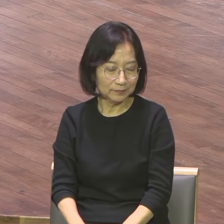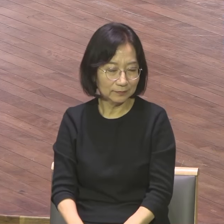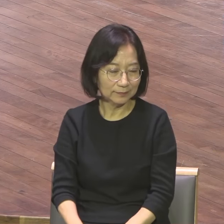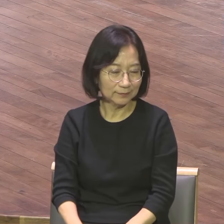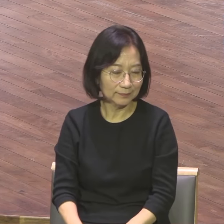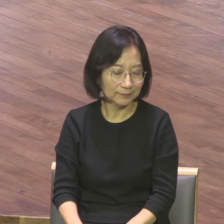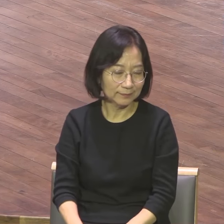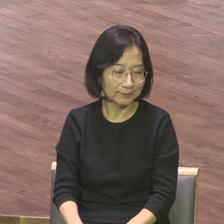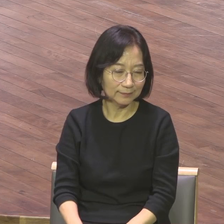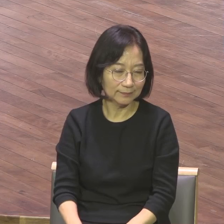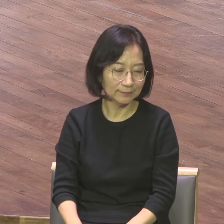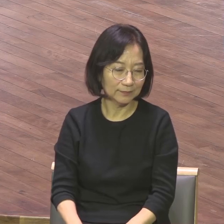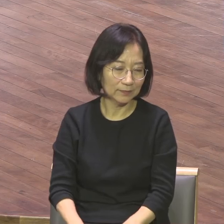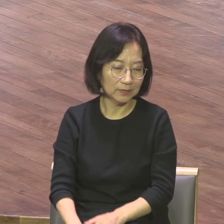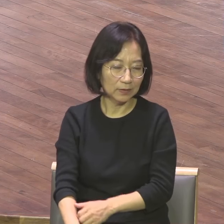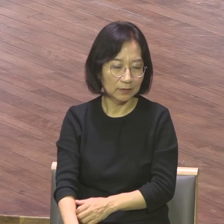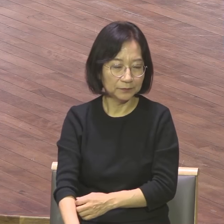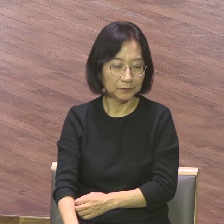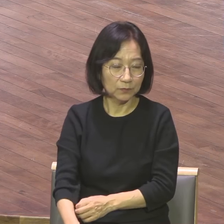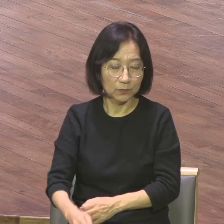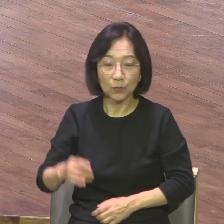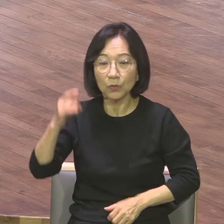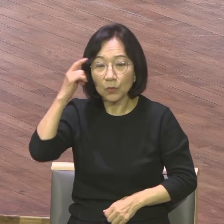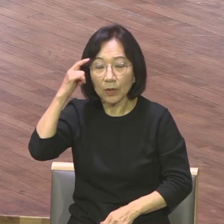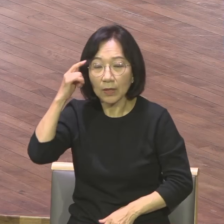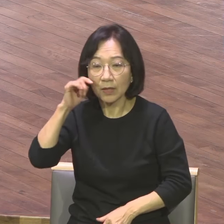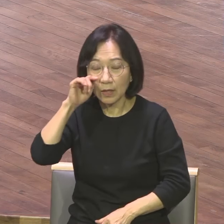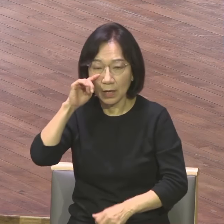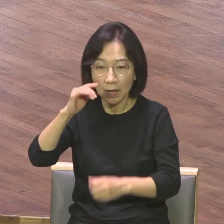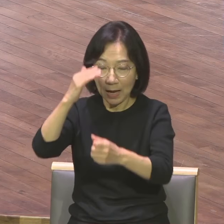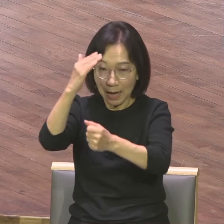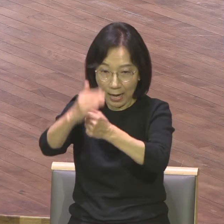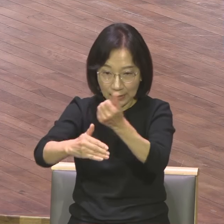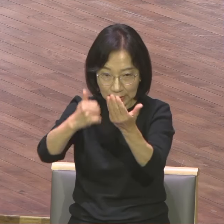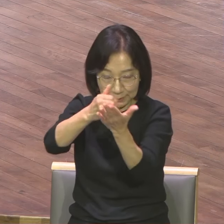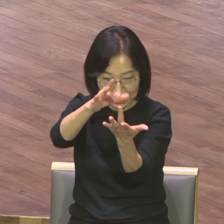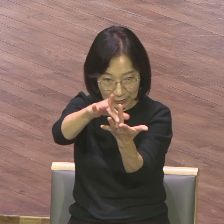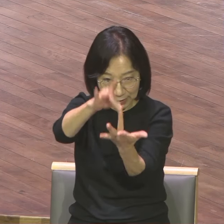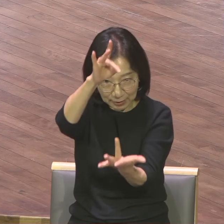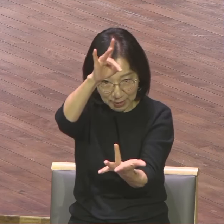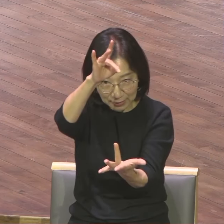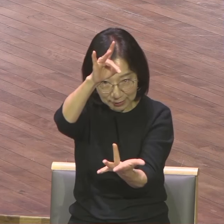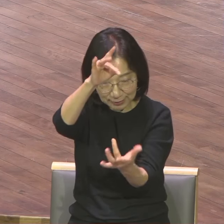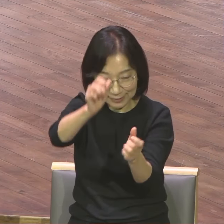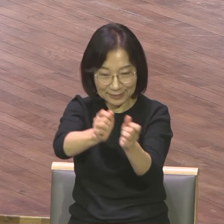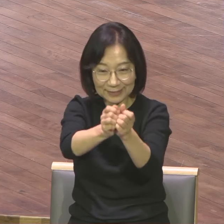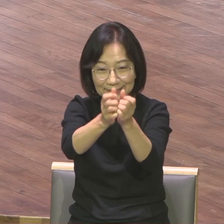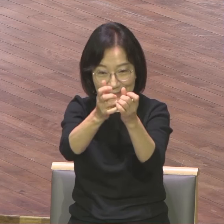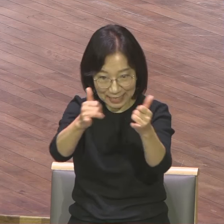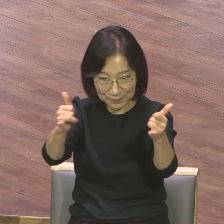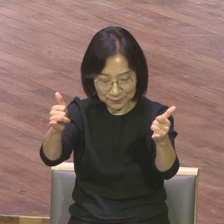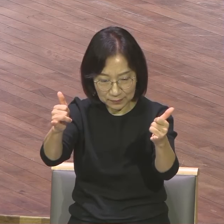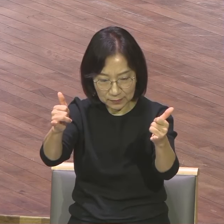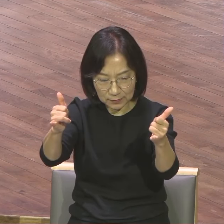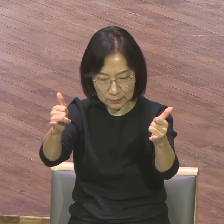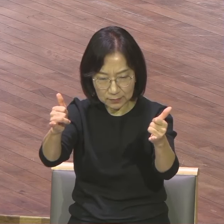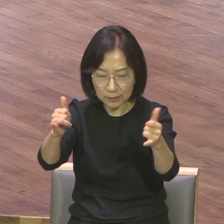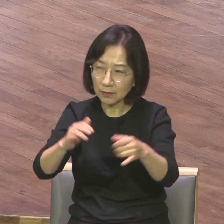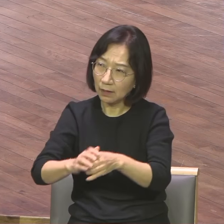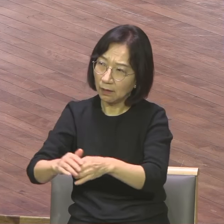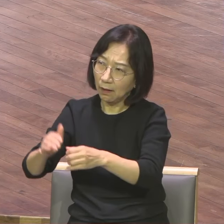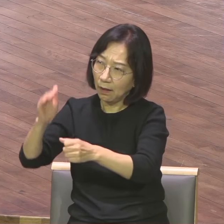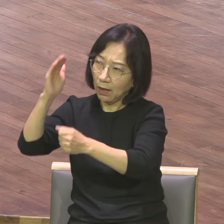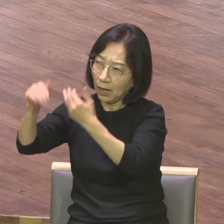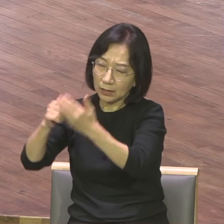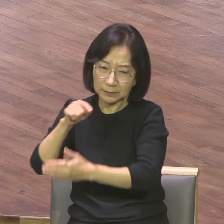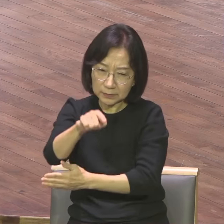담긴 것은 택한 백성에 대한 하나님의 심판의 궁극적 목적이 그들을 멸망시키는